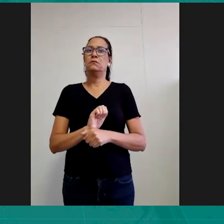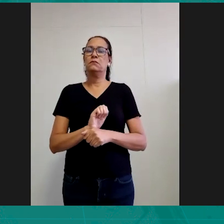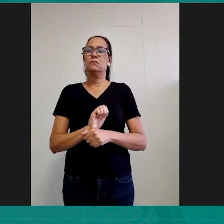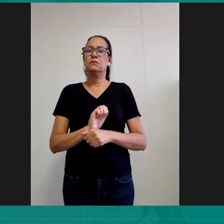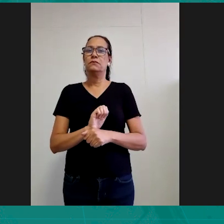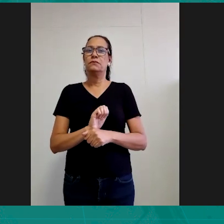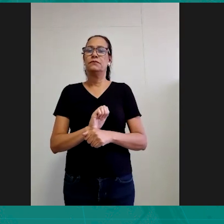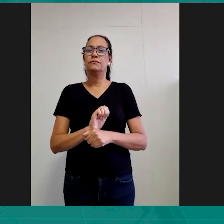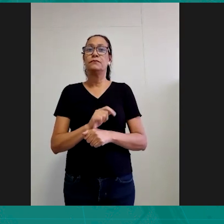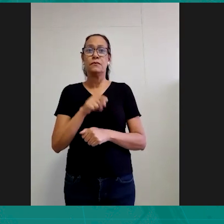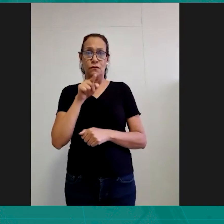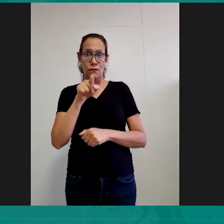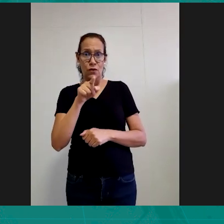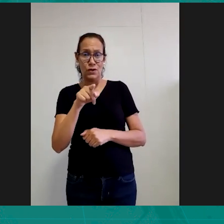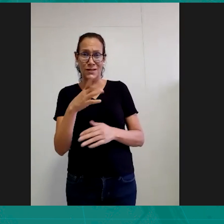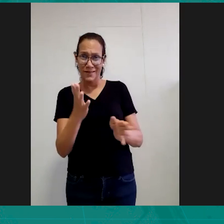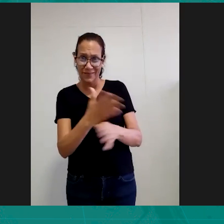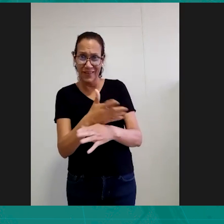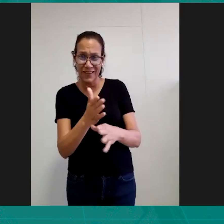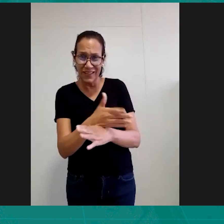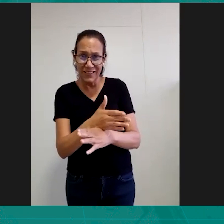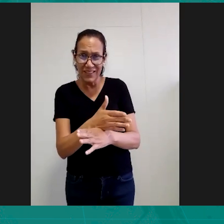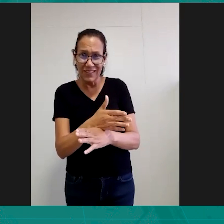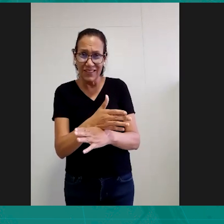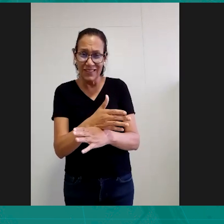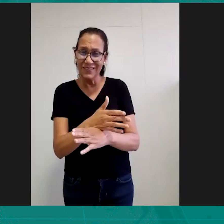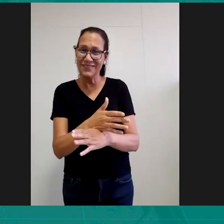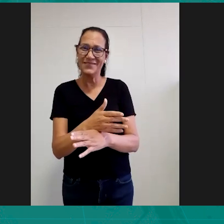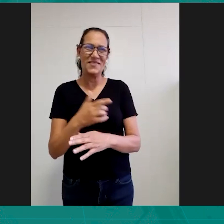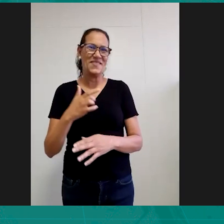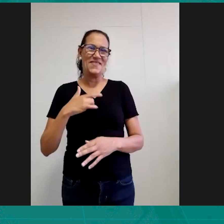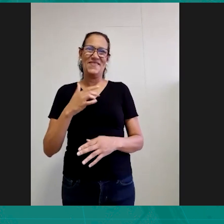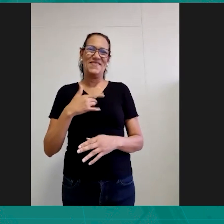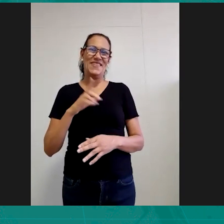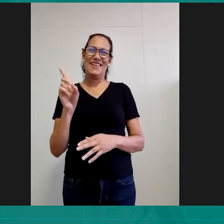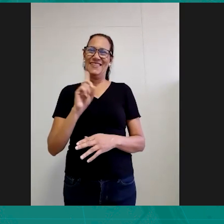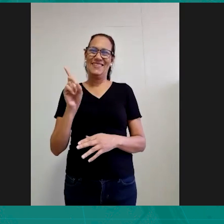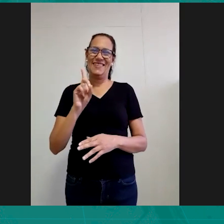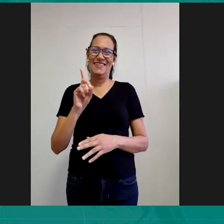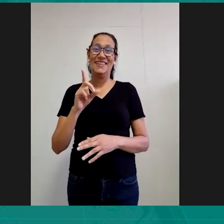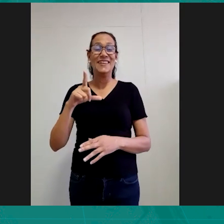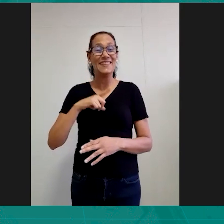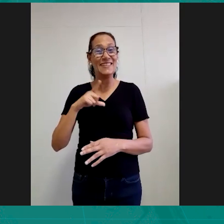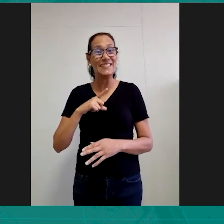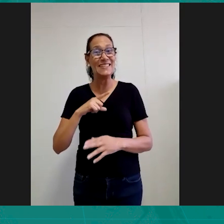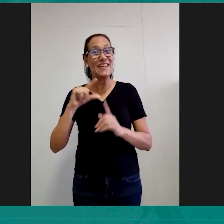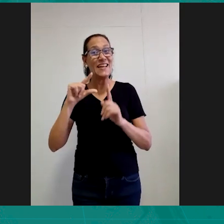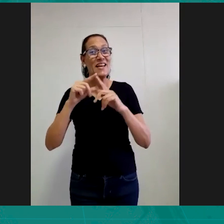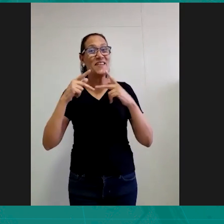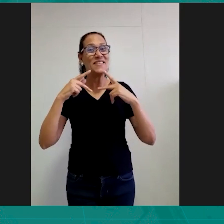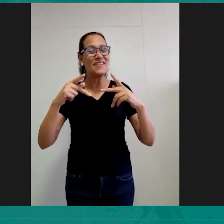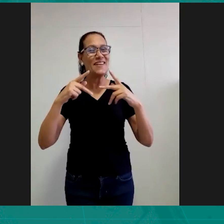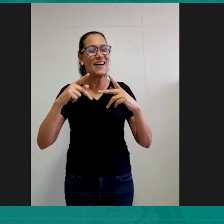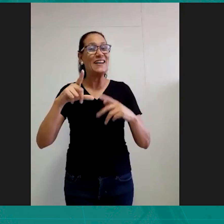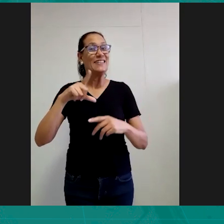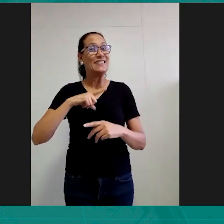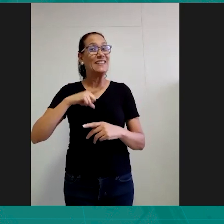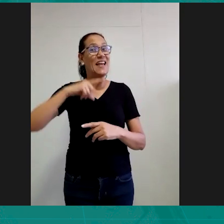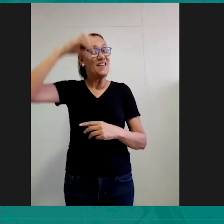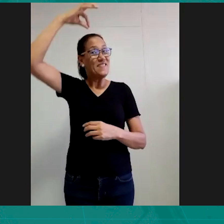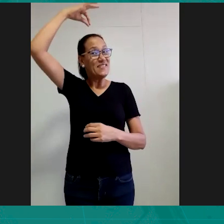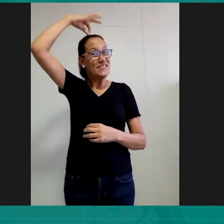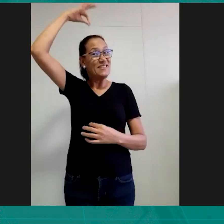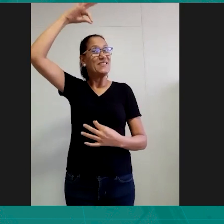está perdido? Não. Então não precisam ficar com medo. Temos a palavra, temos o Espírito,